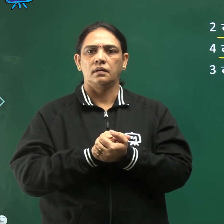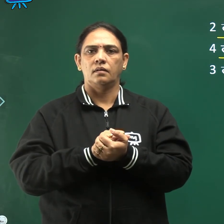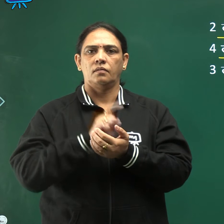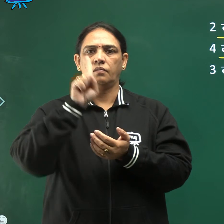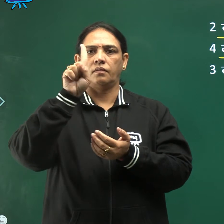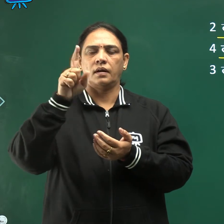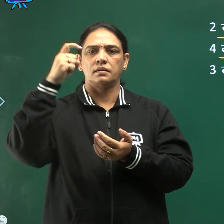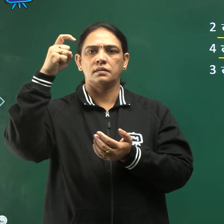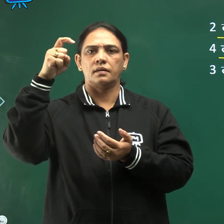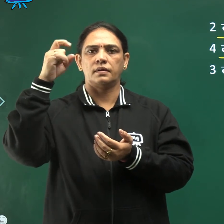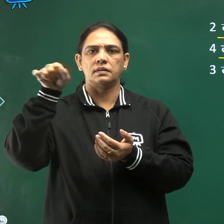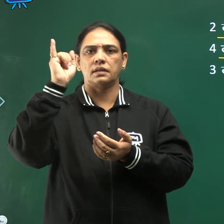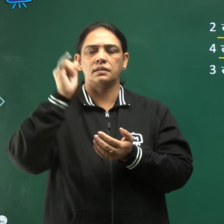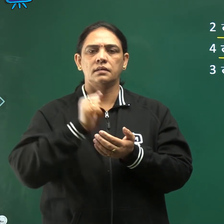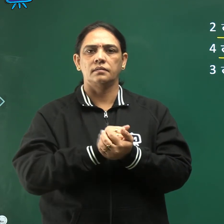176।